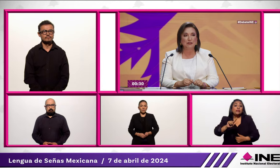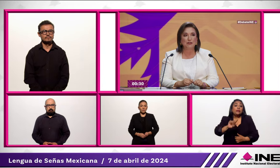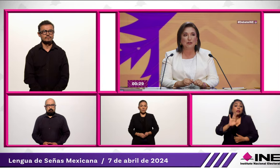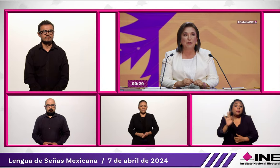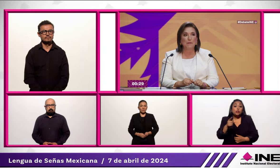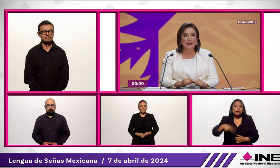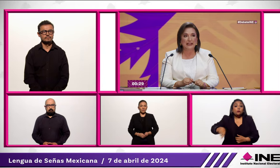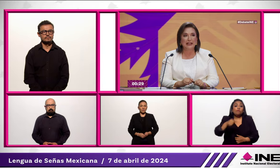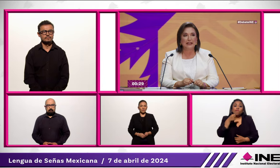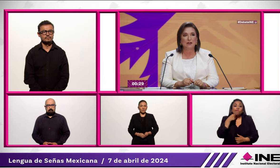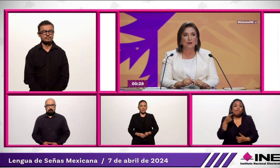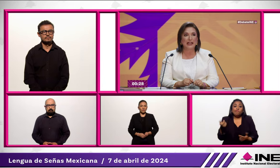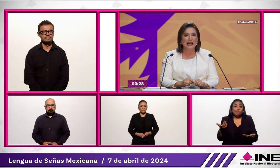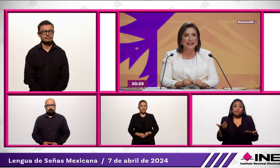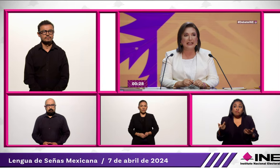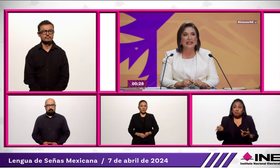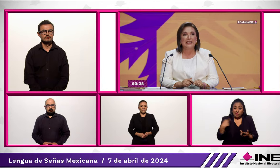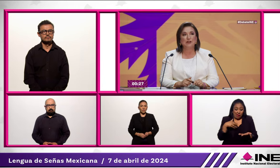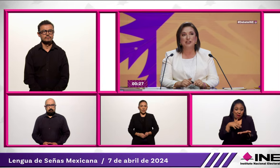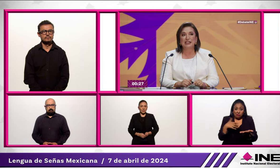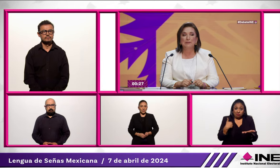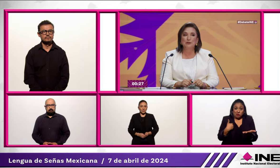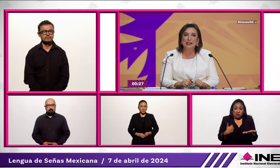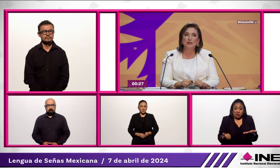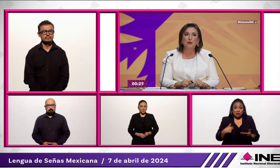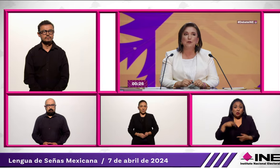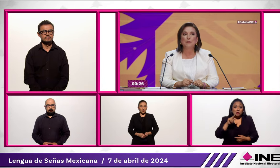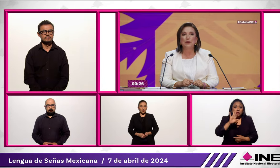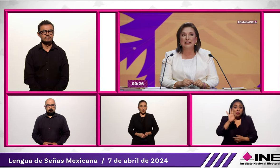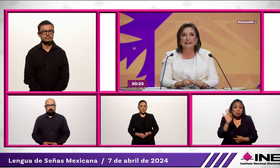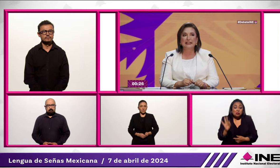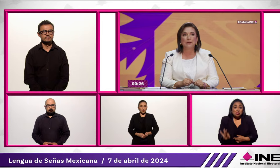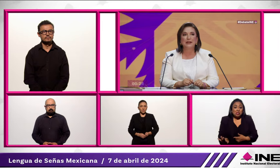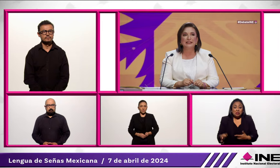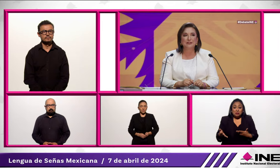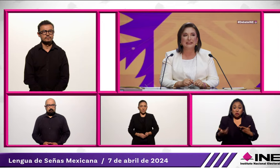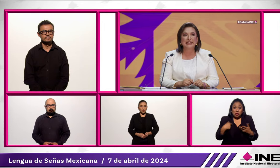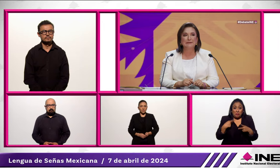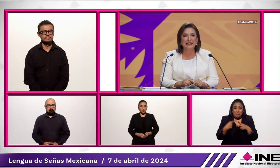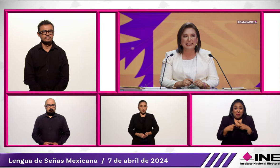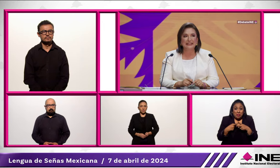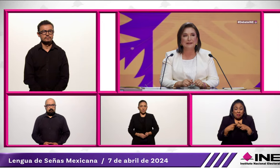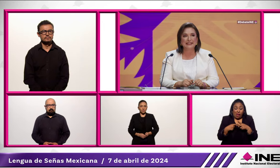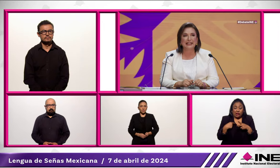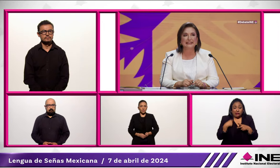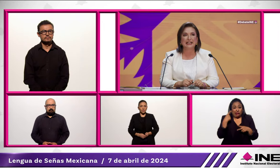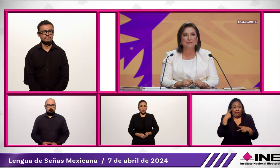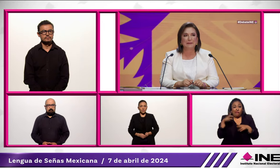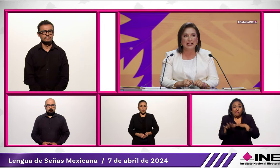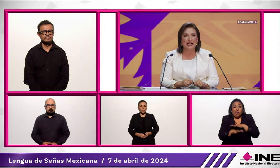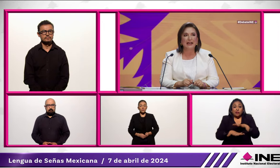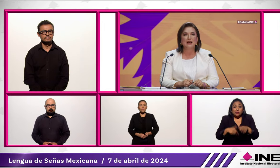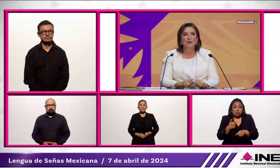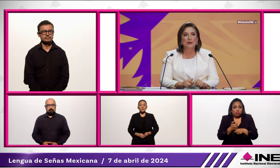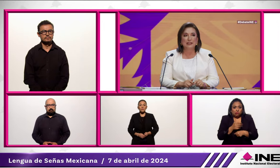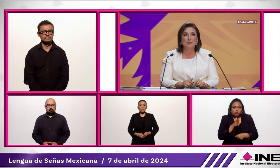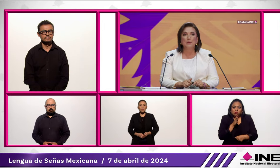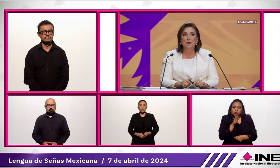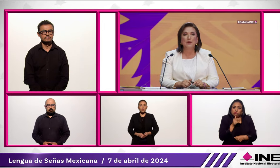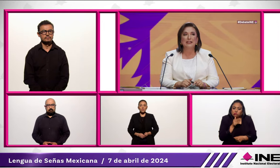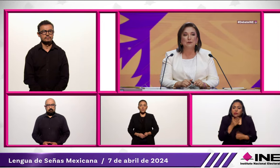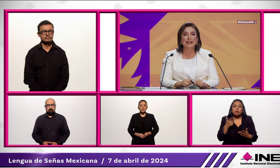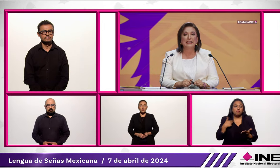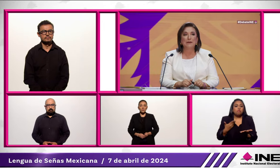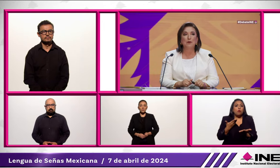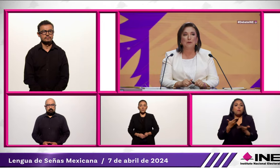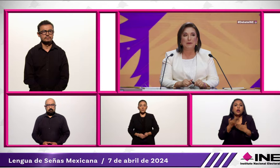de los niños no comprenden lo que leen y el 80% no pueden hacer operaciones aritméticas básicas en la primaria. Por eso